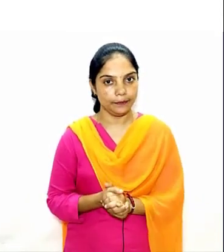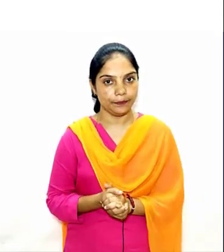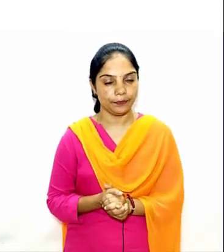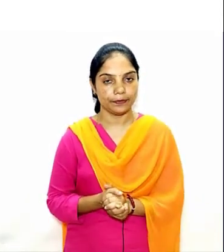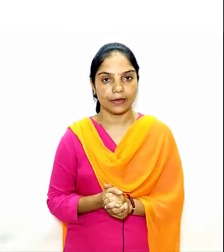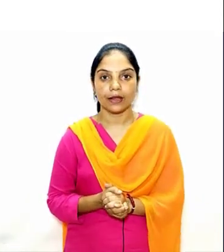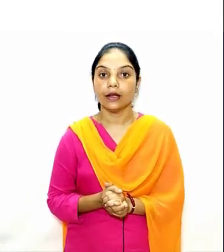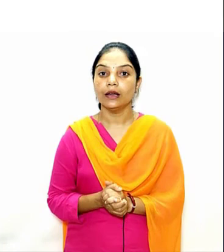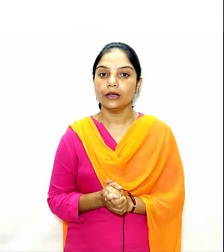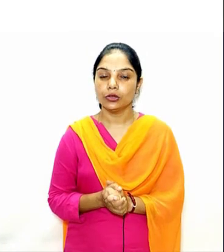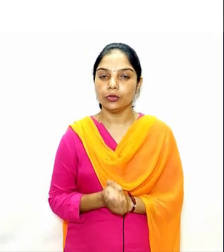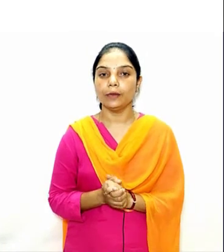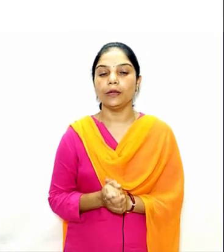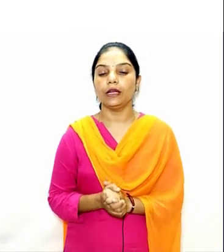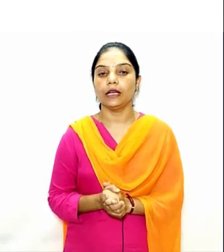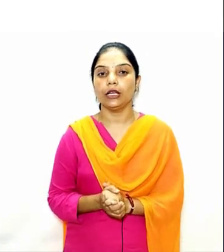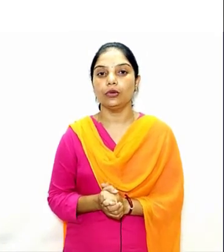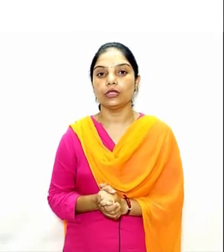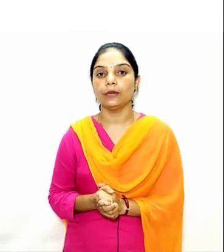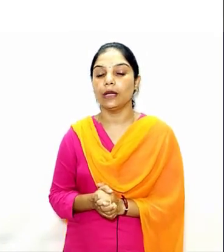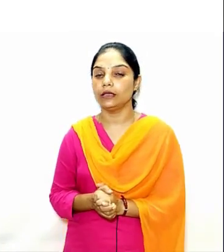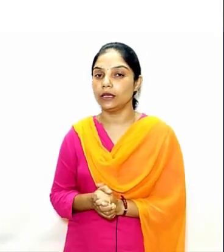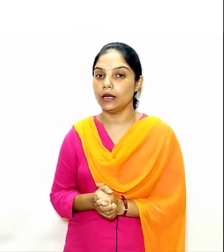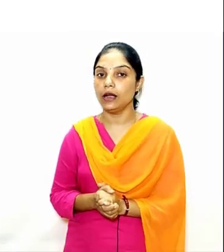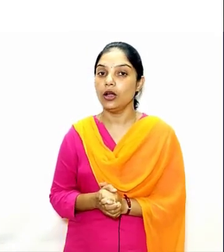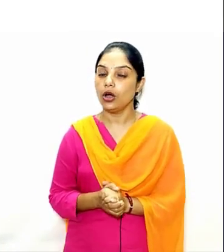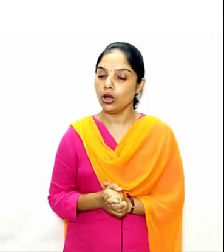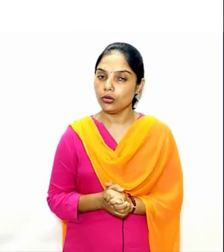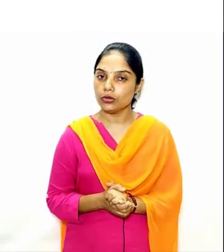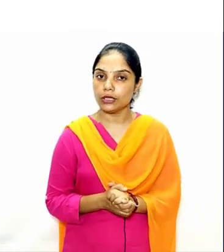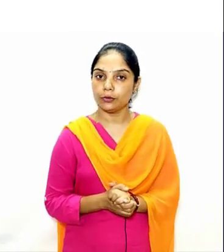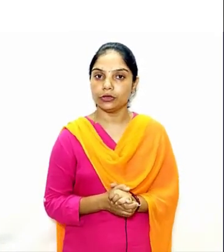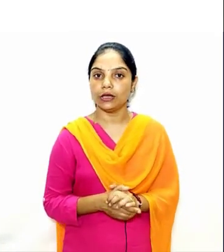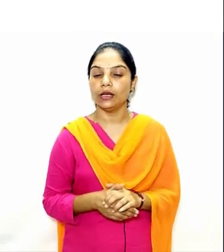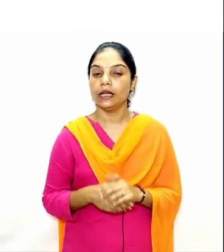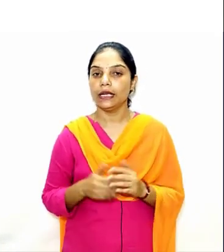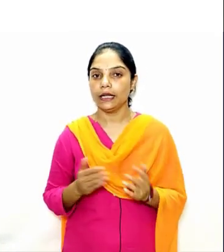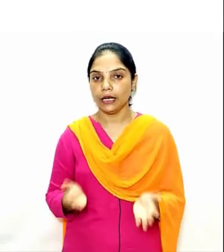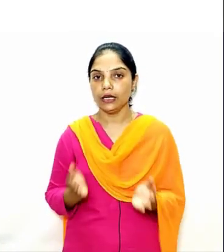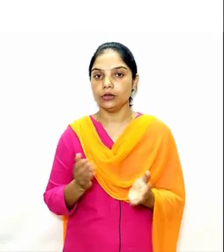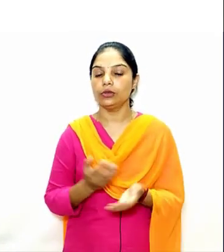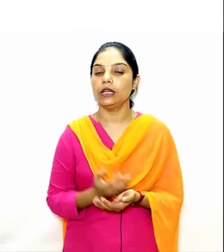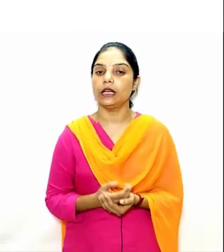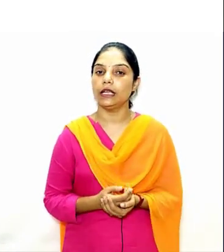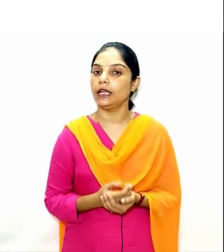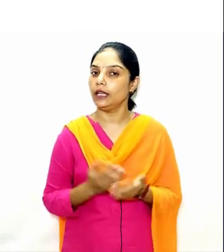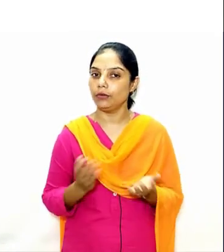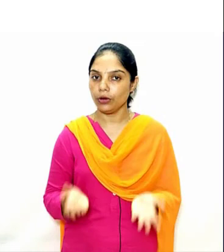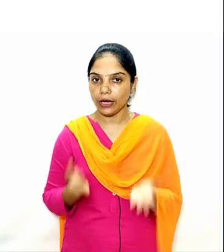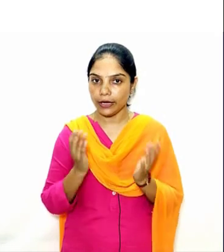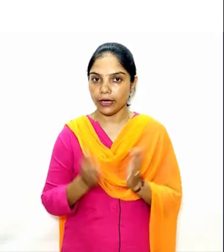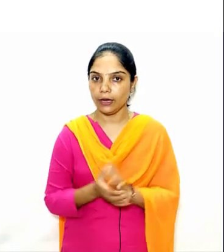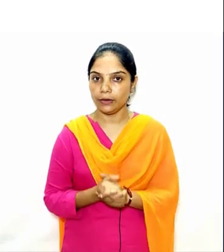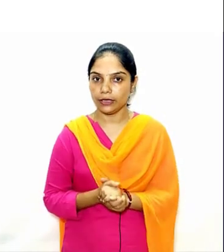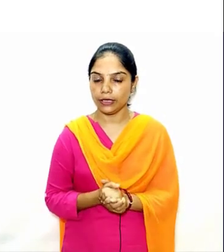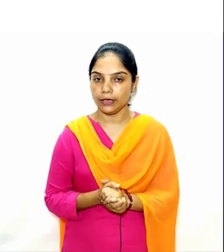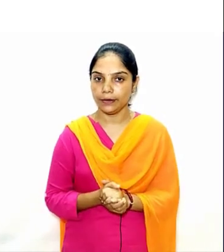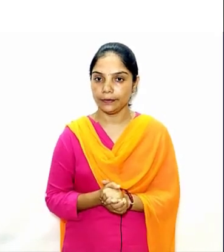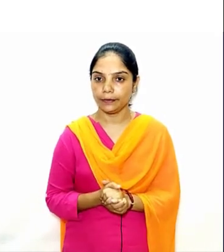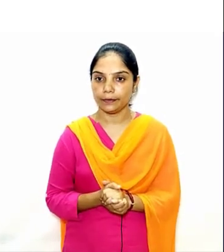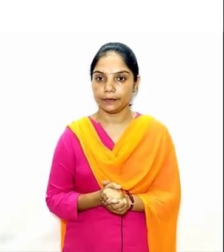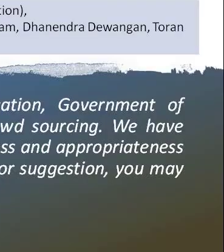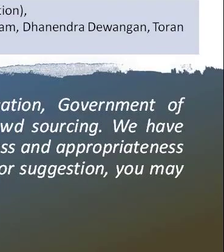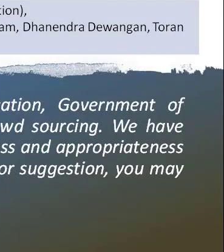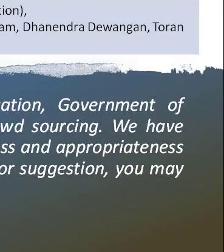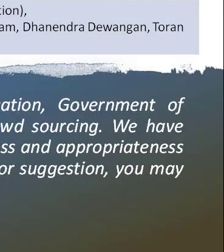खेली, तुम अपने घर के लोगों से बात करना और उनसे पूछना कि ठंड दूर करने के लिए वो क्या क्या काम करते